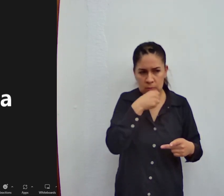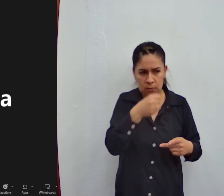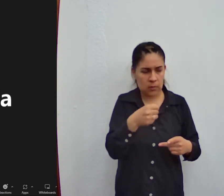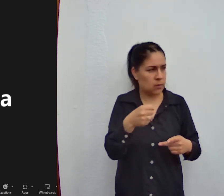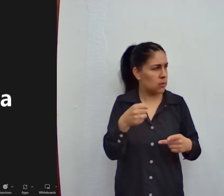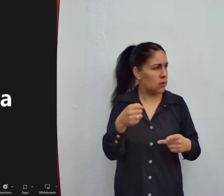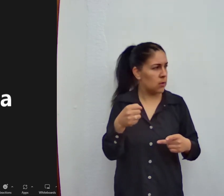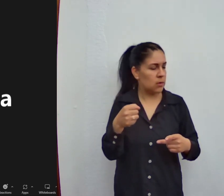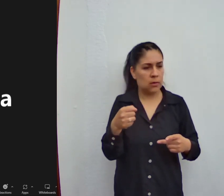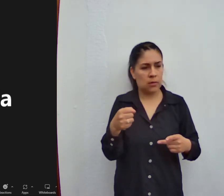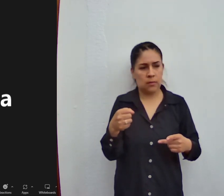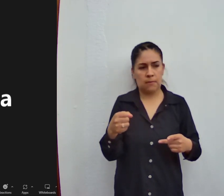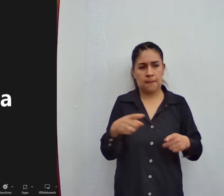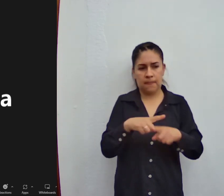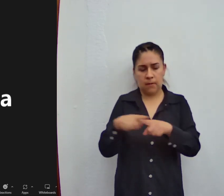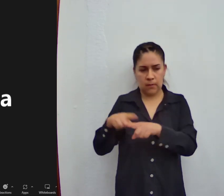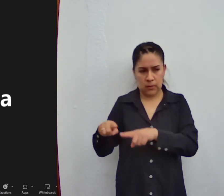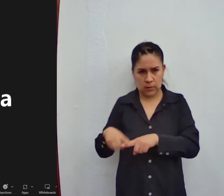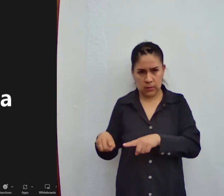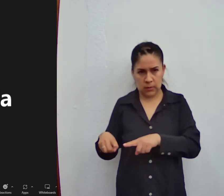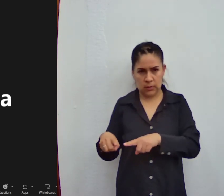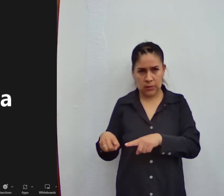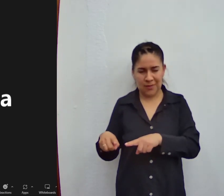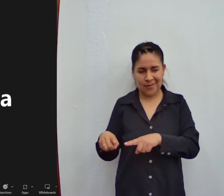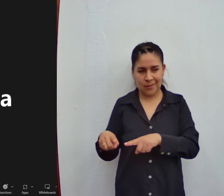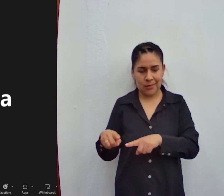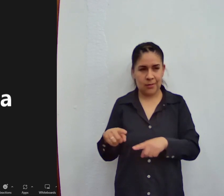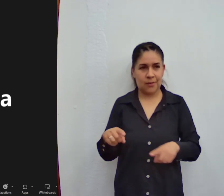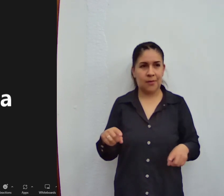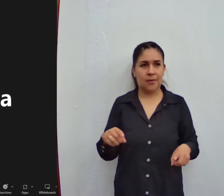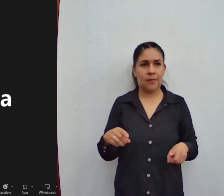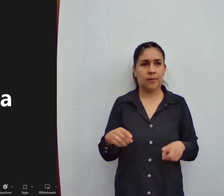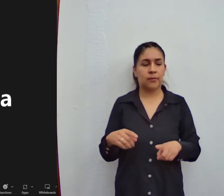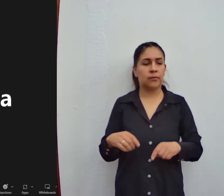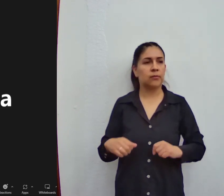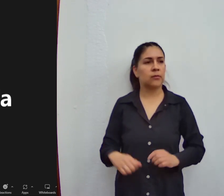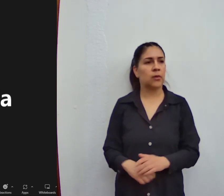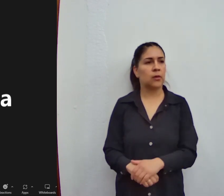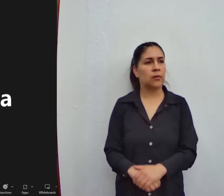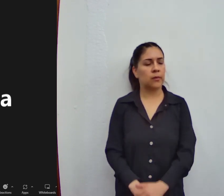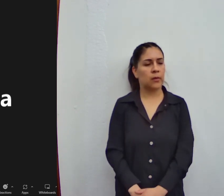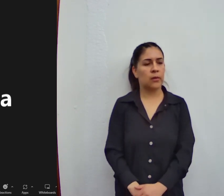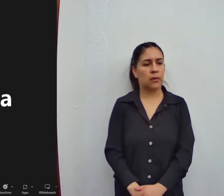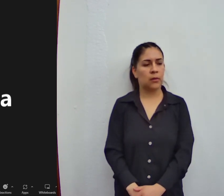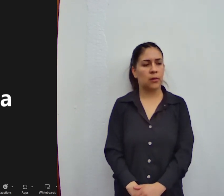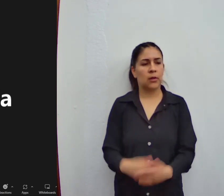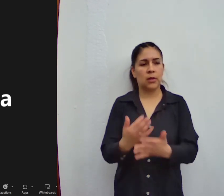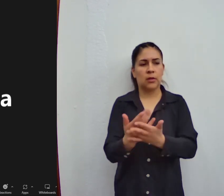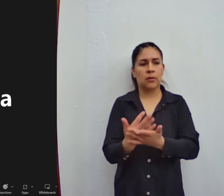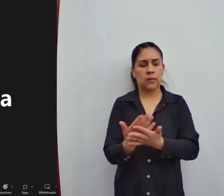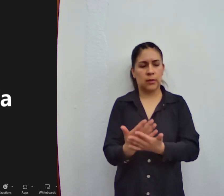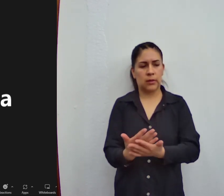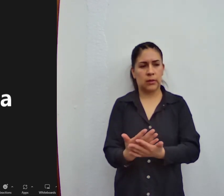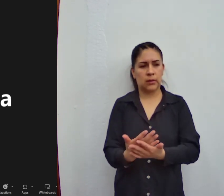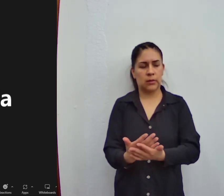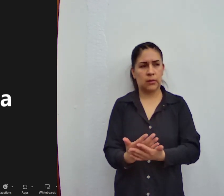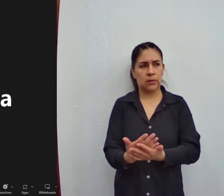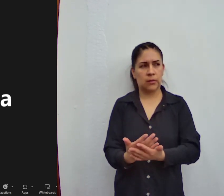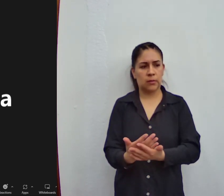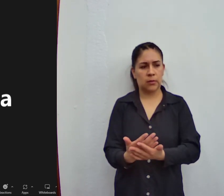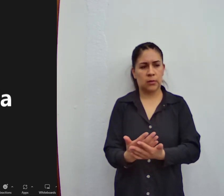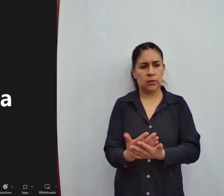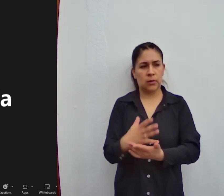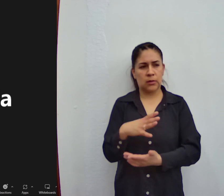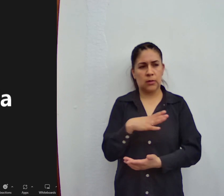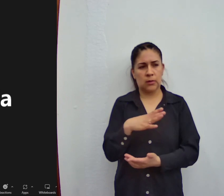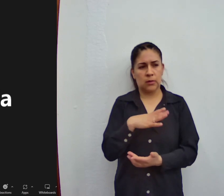legal para que las personas con discapacidad psicosocial, en este caso trastorno de esquizofrenia, fueran visibles ante una situación